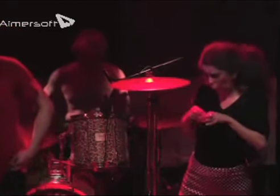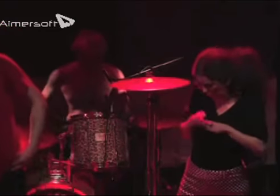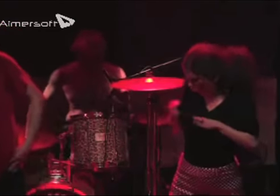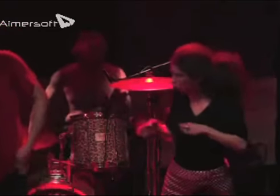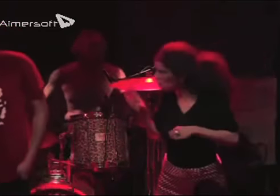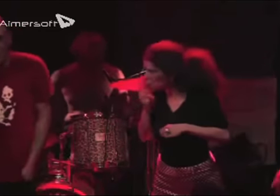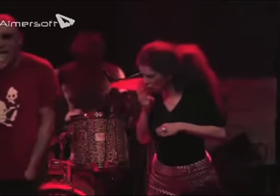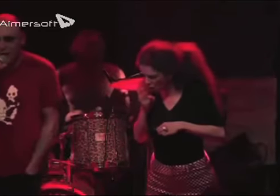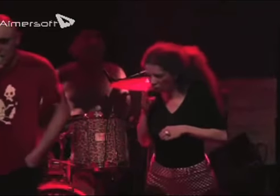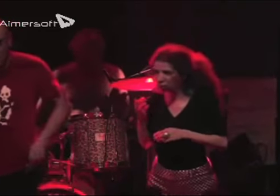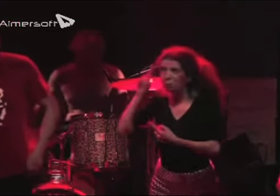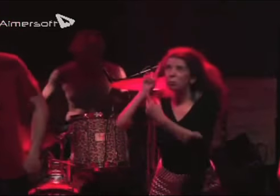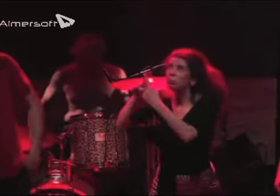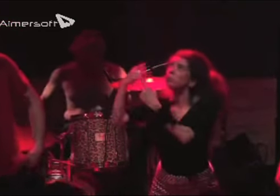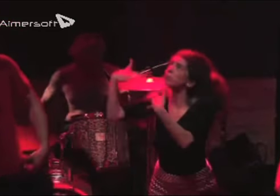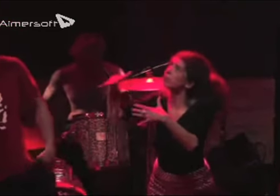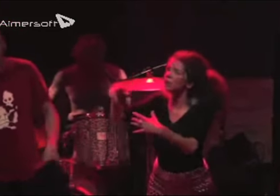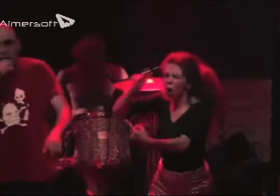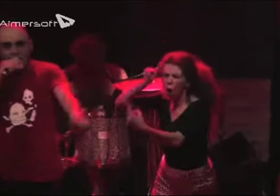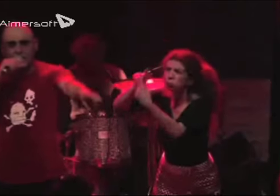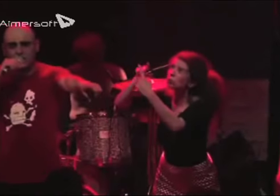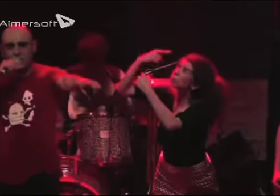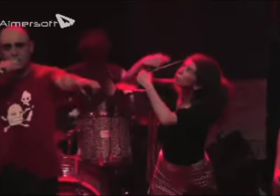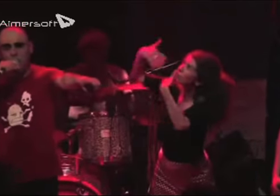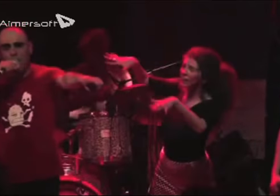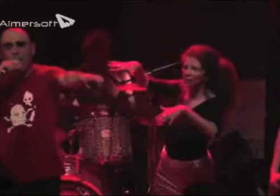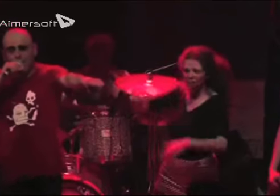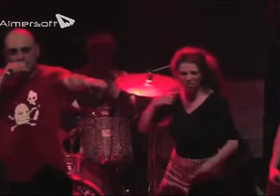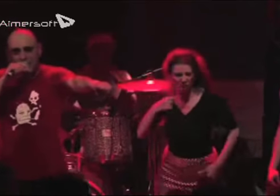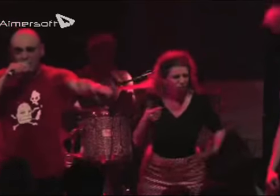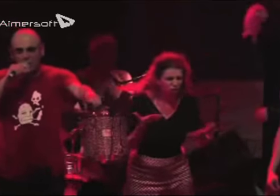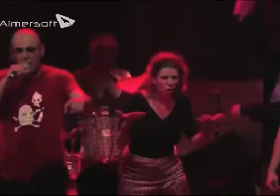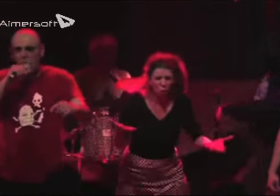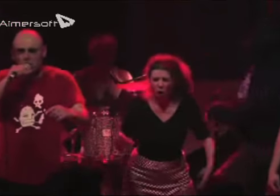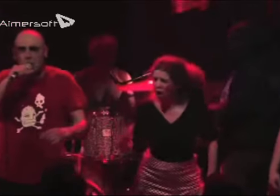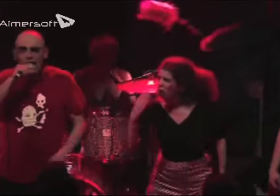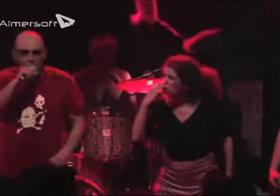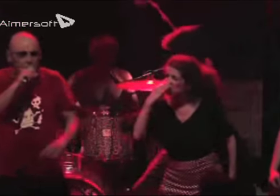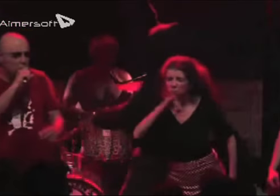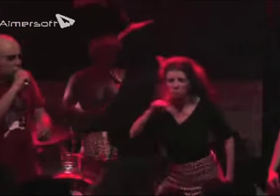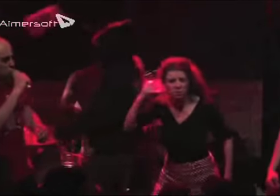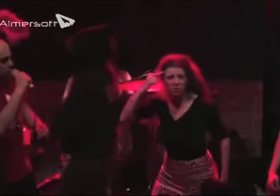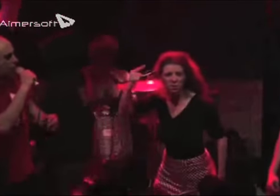peux pris de ma mère, et j'ai pris mon devoir, elle a fait son devoir, le calme court,